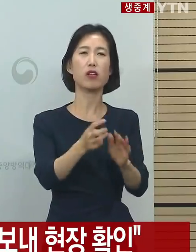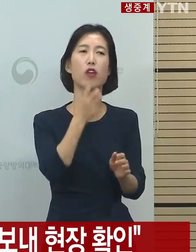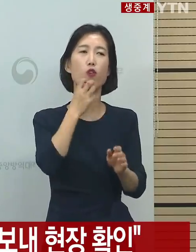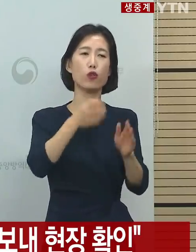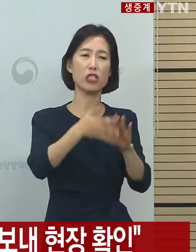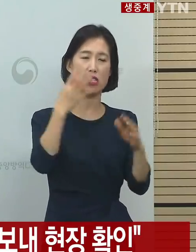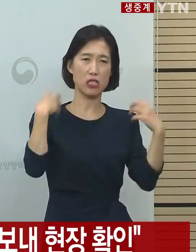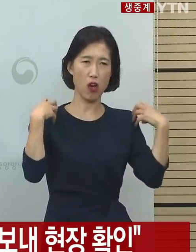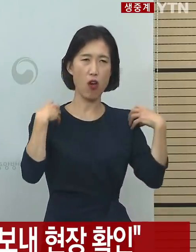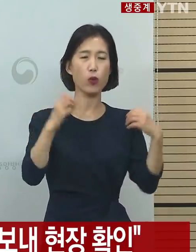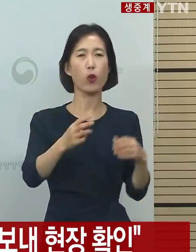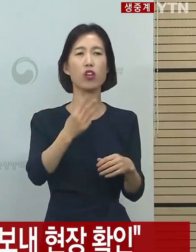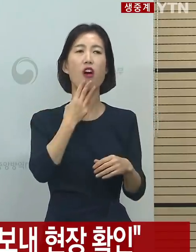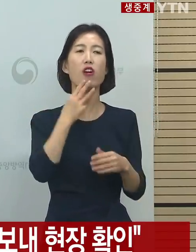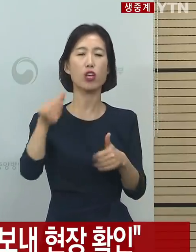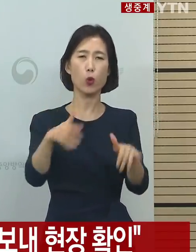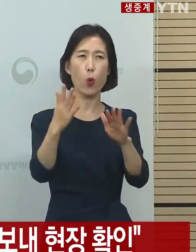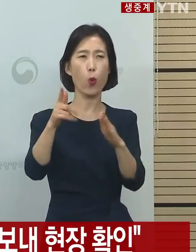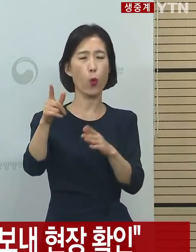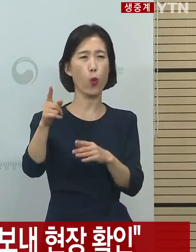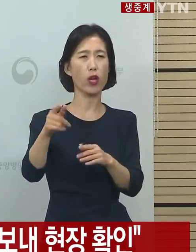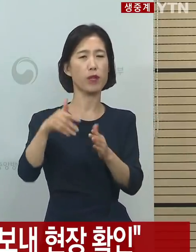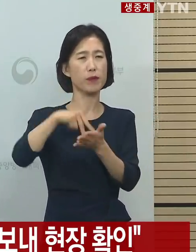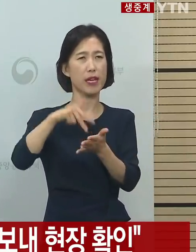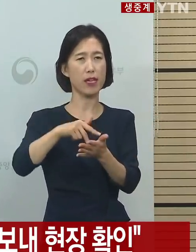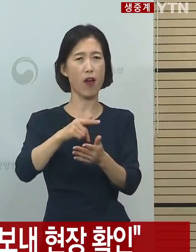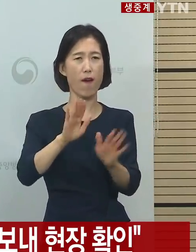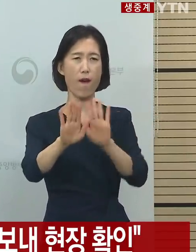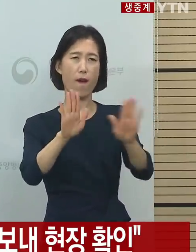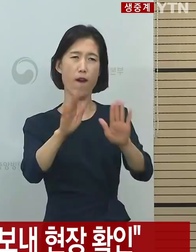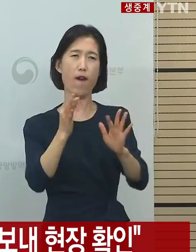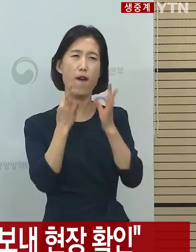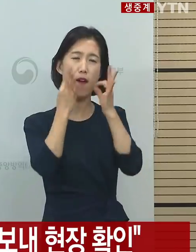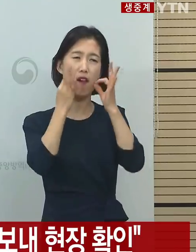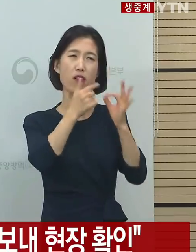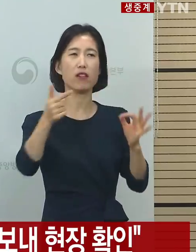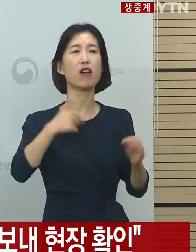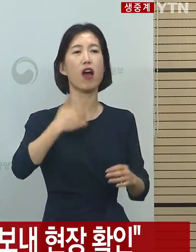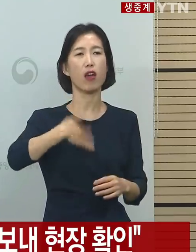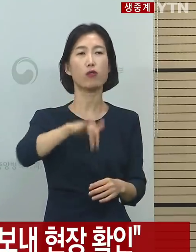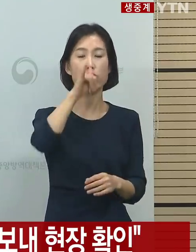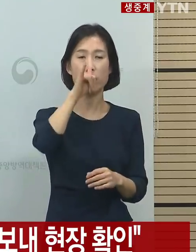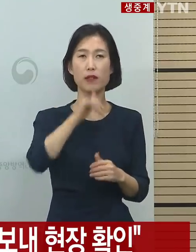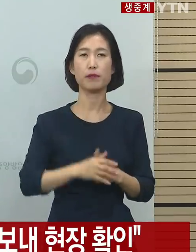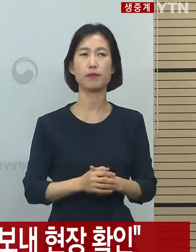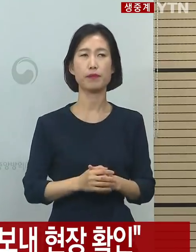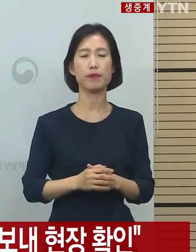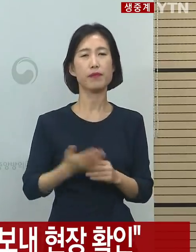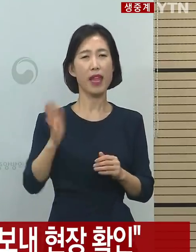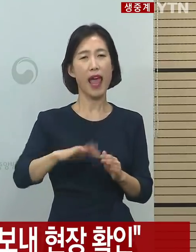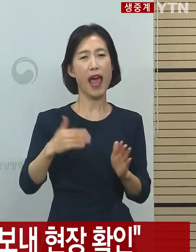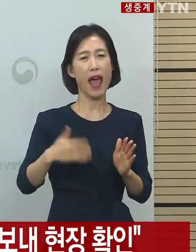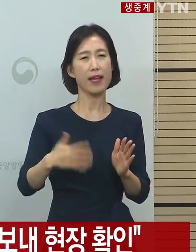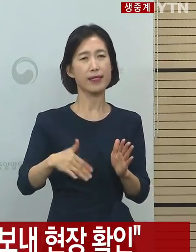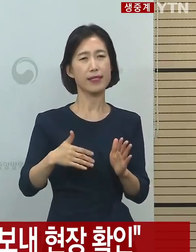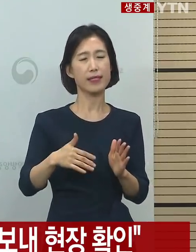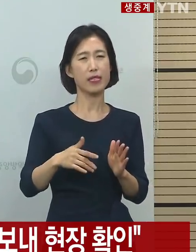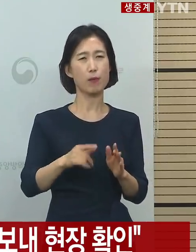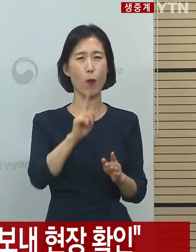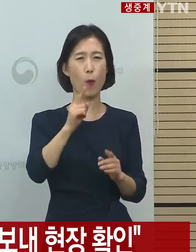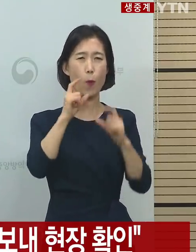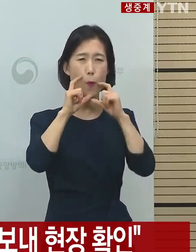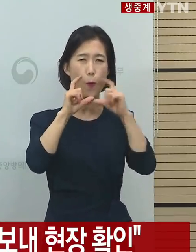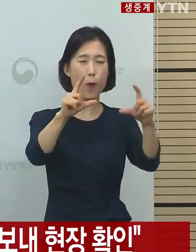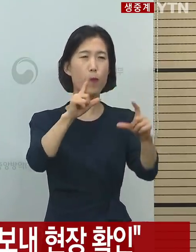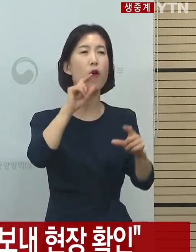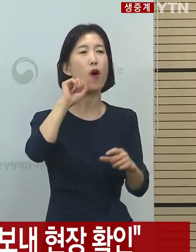그리고 경기도에서도 굉장히 많은 그런 조치들을 진행을 하고 있습니다. 아직은 좀 더 추세를 면밀히 봐야